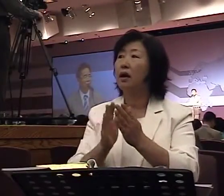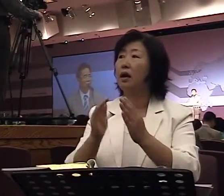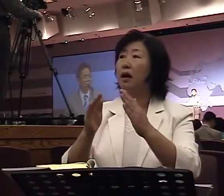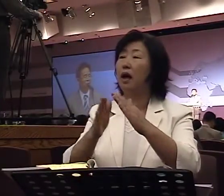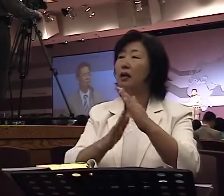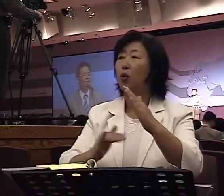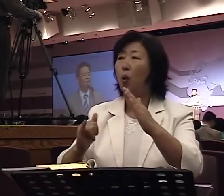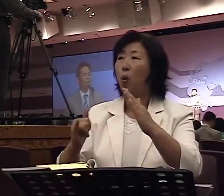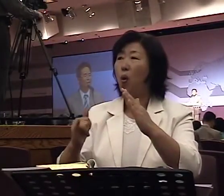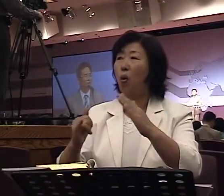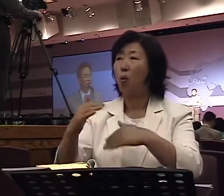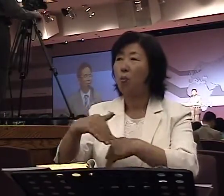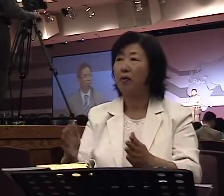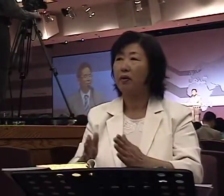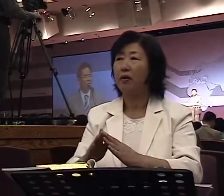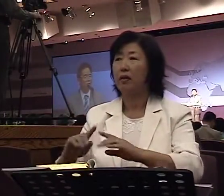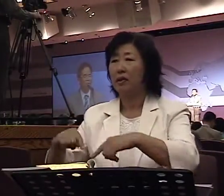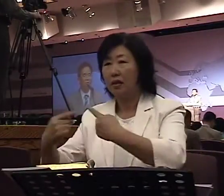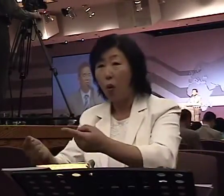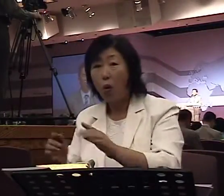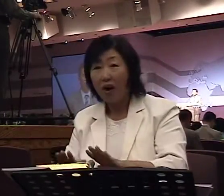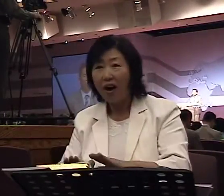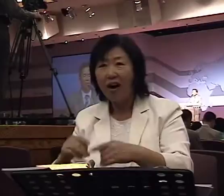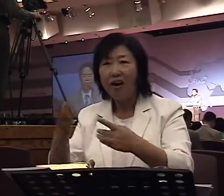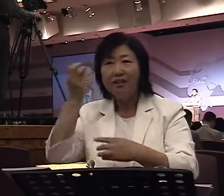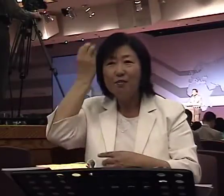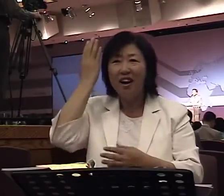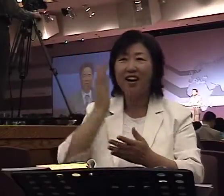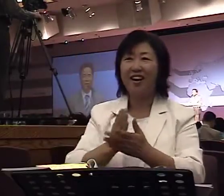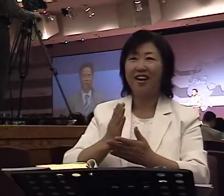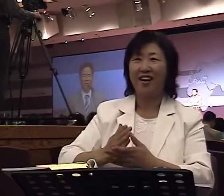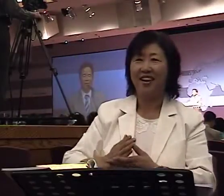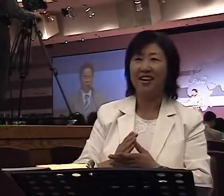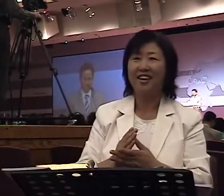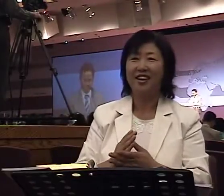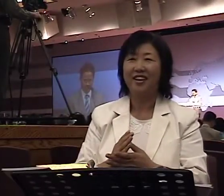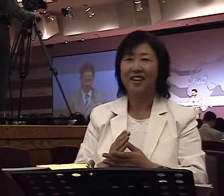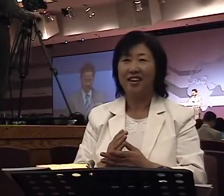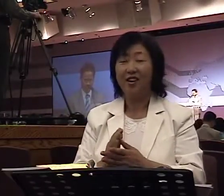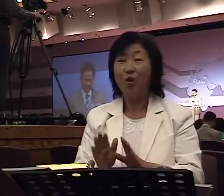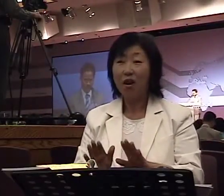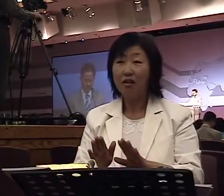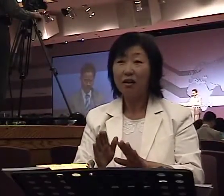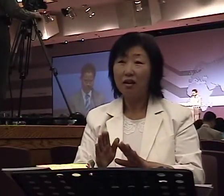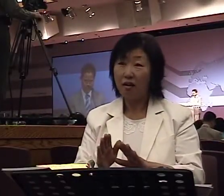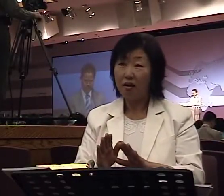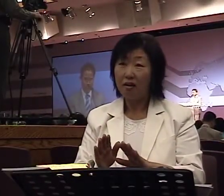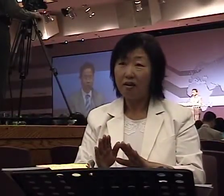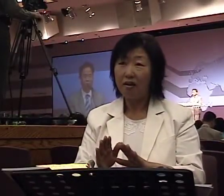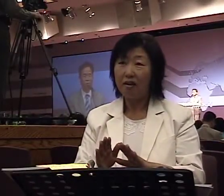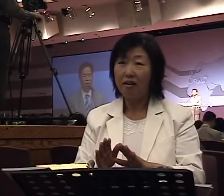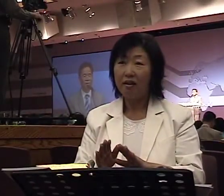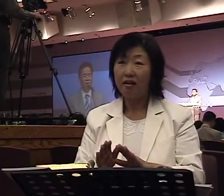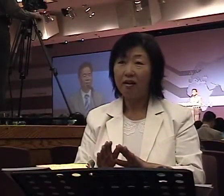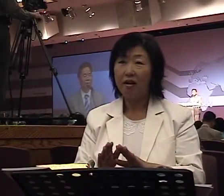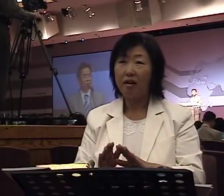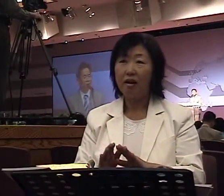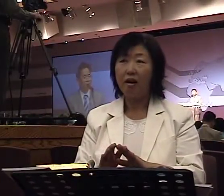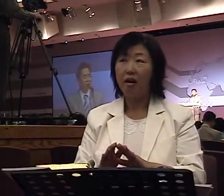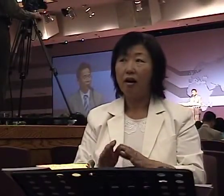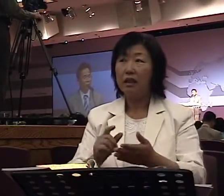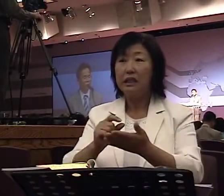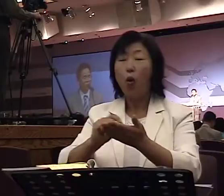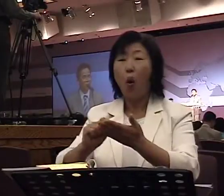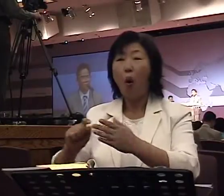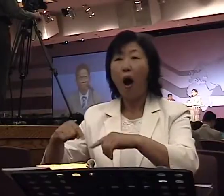거기 들러주시면 저희들이 여러분들 따뜻이 영접하고 또 안내해 드리도록 하겠습니다. 이제 담임 목사님 나오셔서 특별